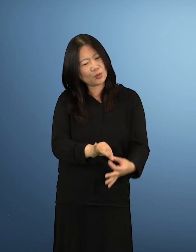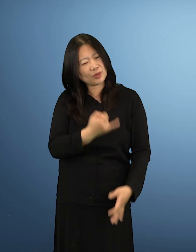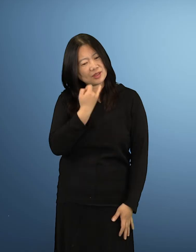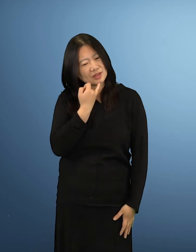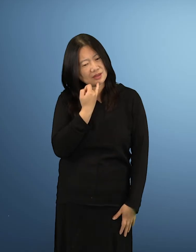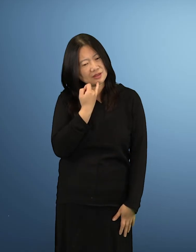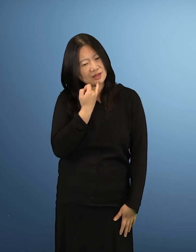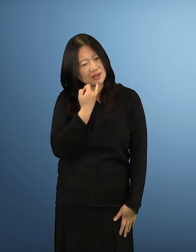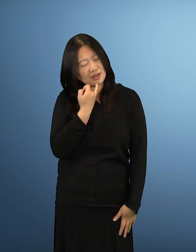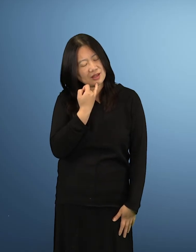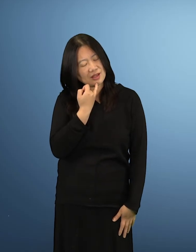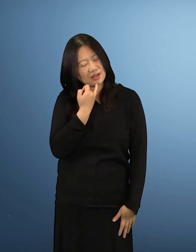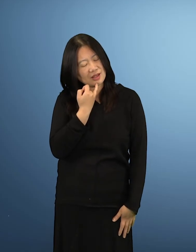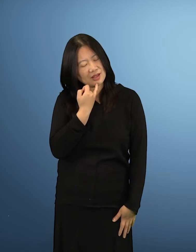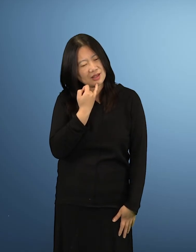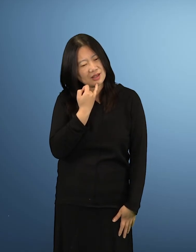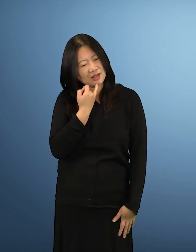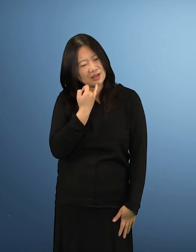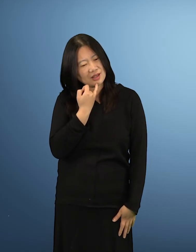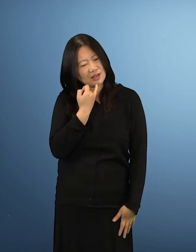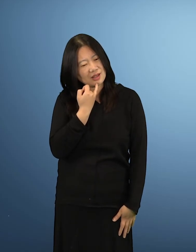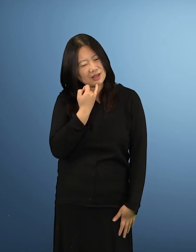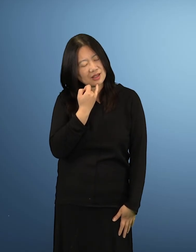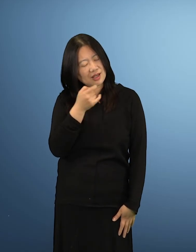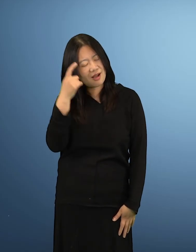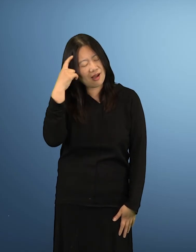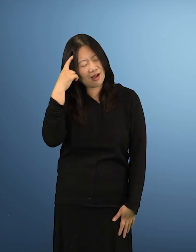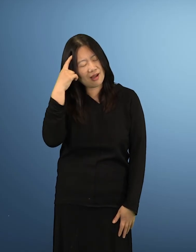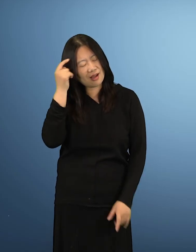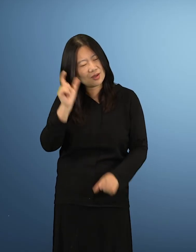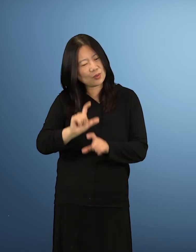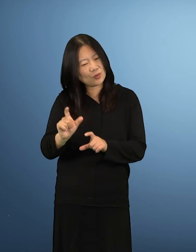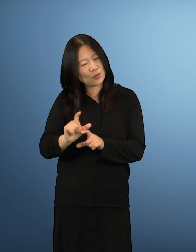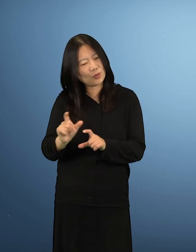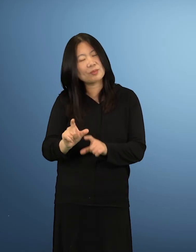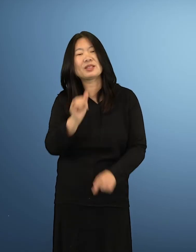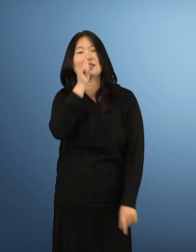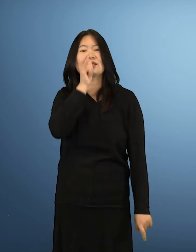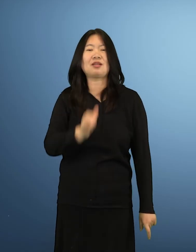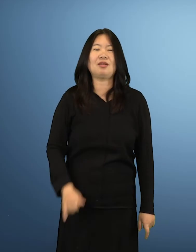자괴감이 있어요. 이러고 있는 게 이게 지금 맞나?